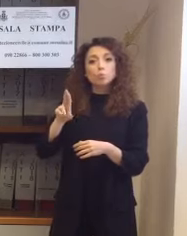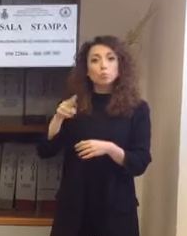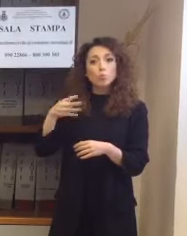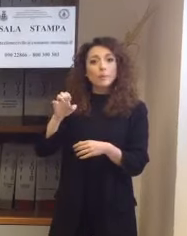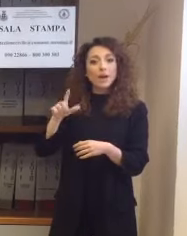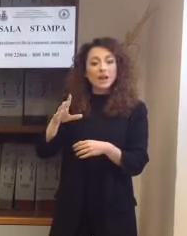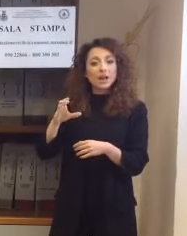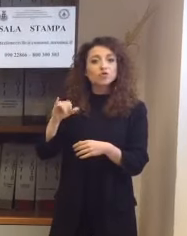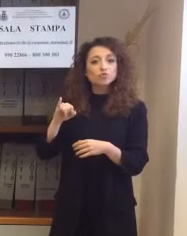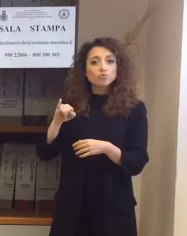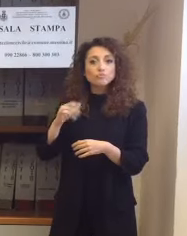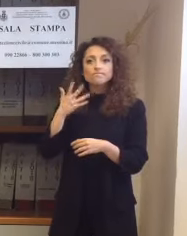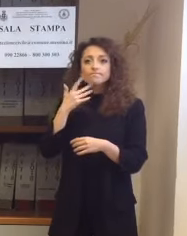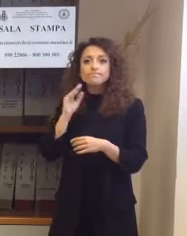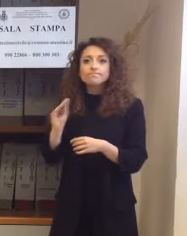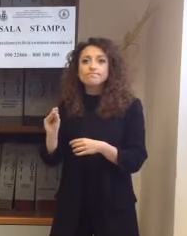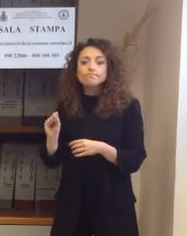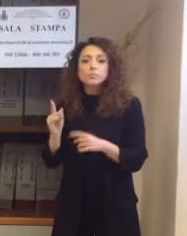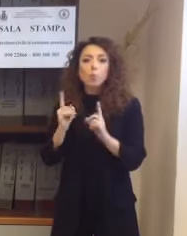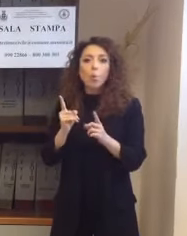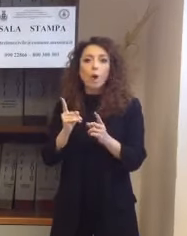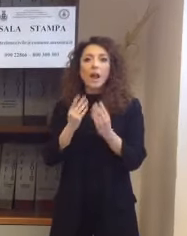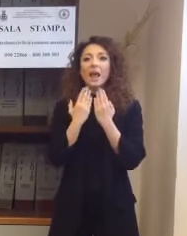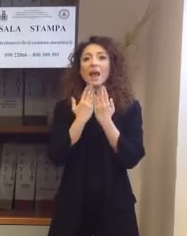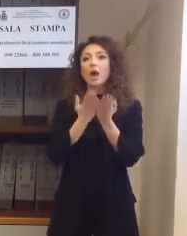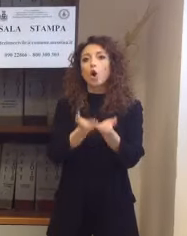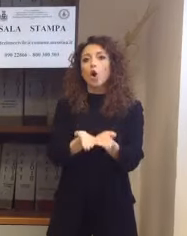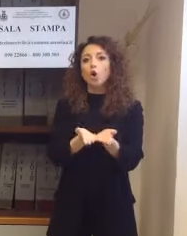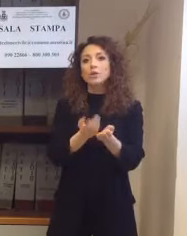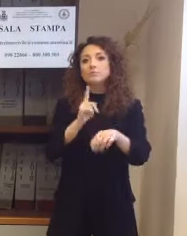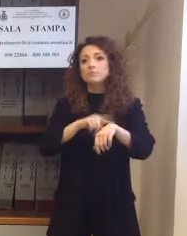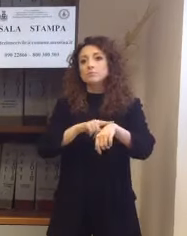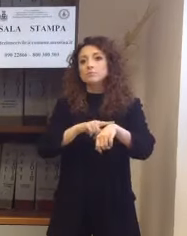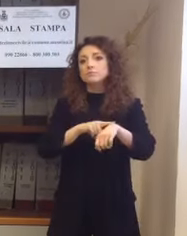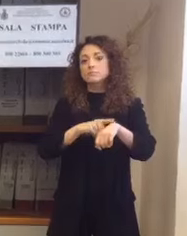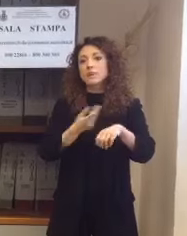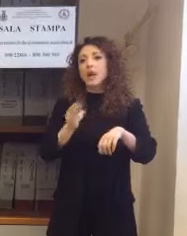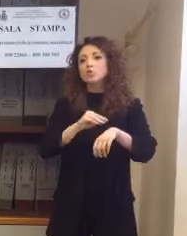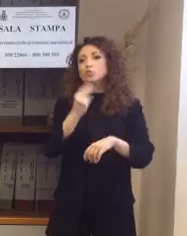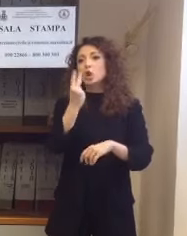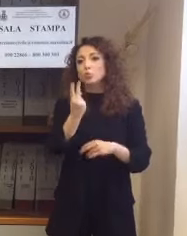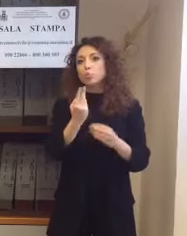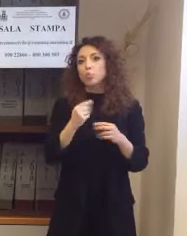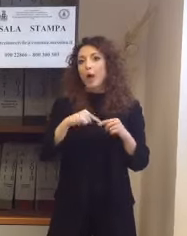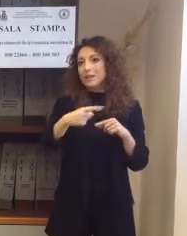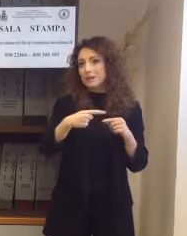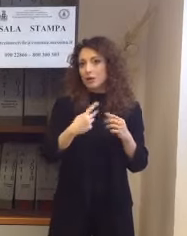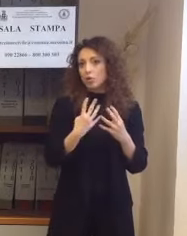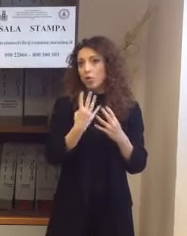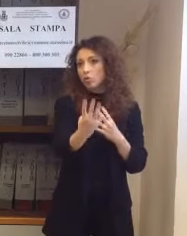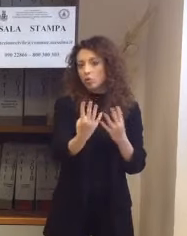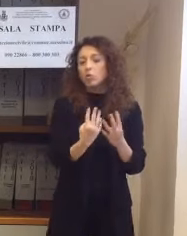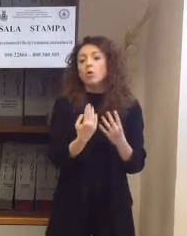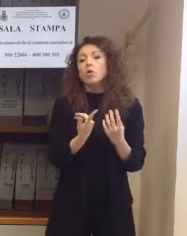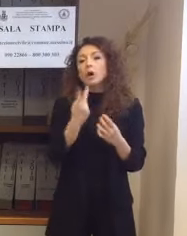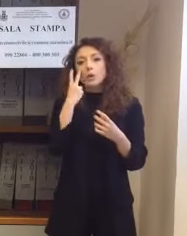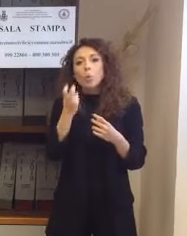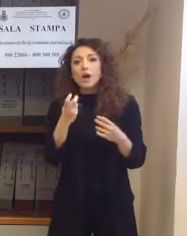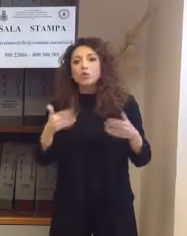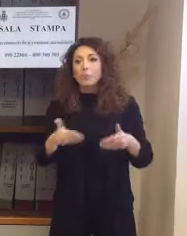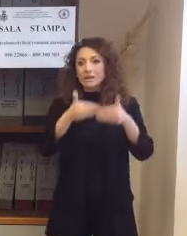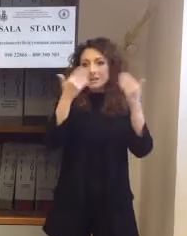nei momenti di punta riguardante la mattina e riguardante anche il